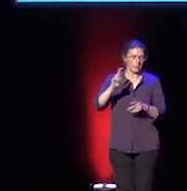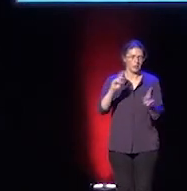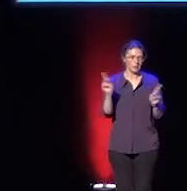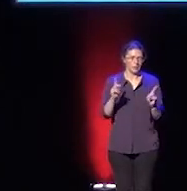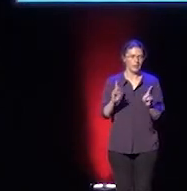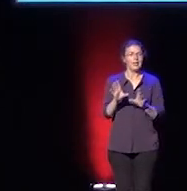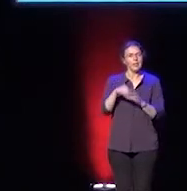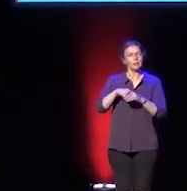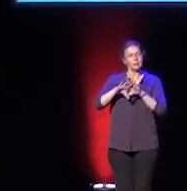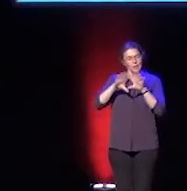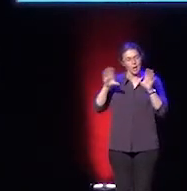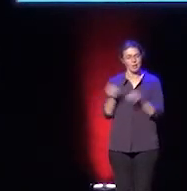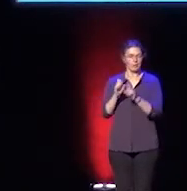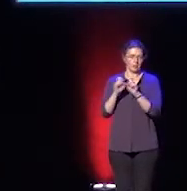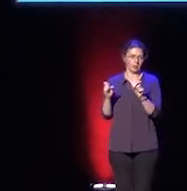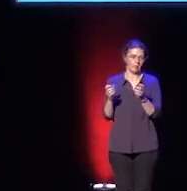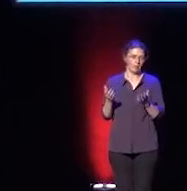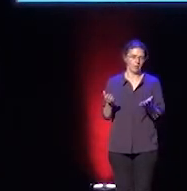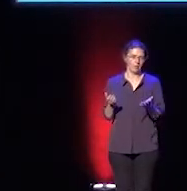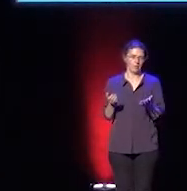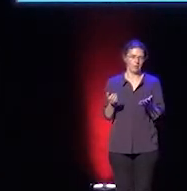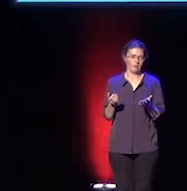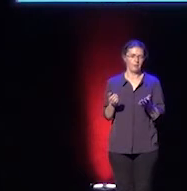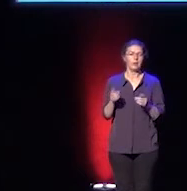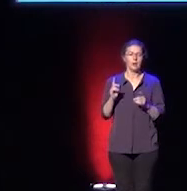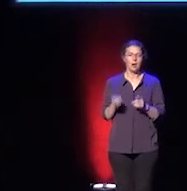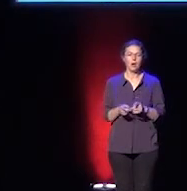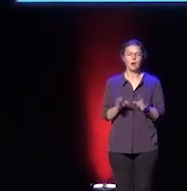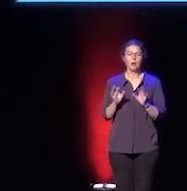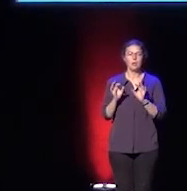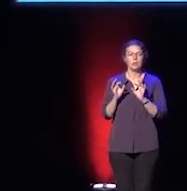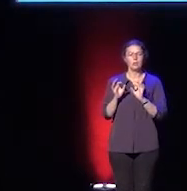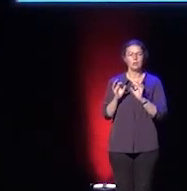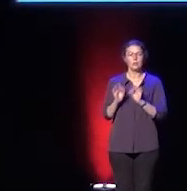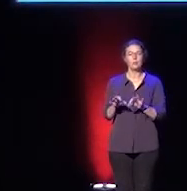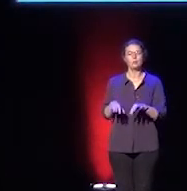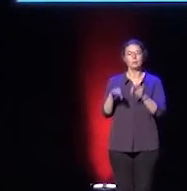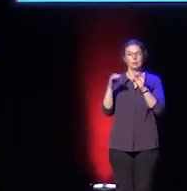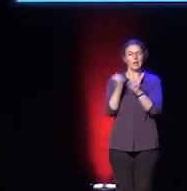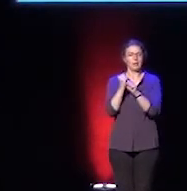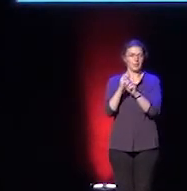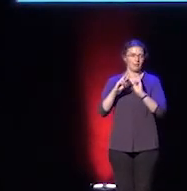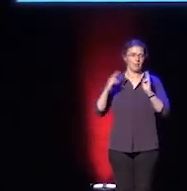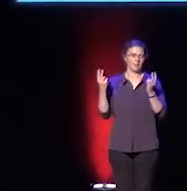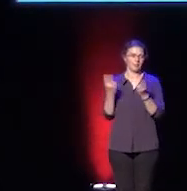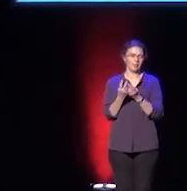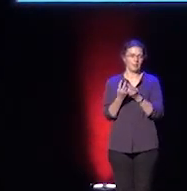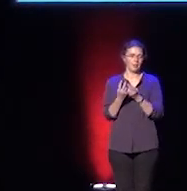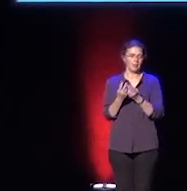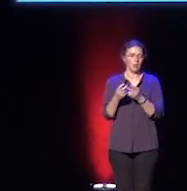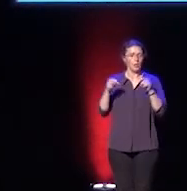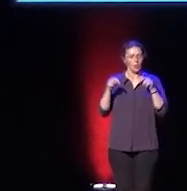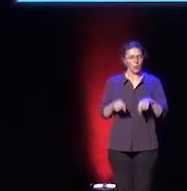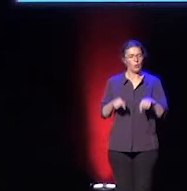sondern generell. Das gilt auch für den Einstieg in die Arbeitswelt. Es haben